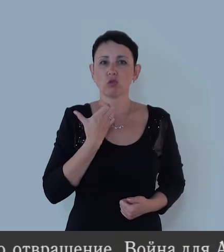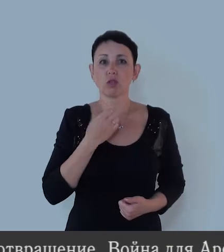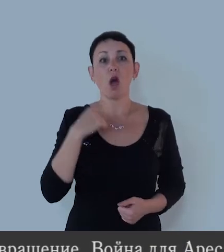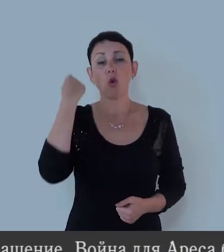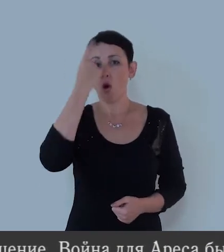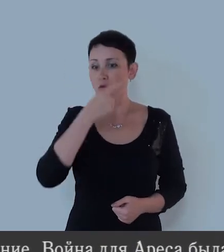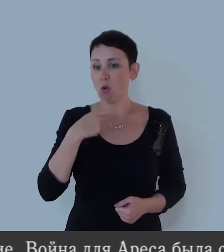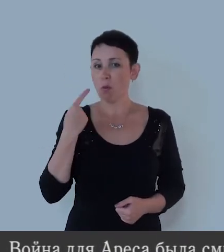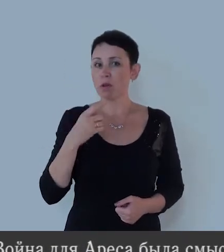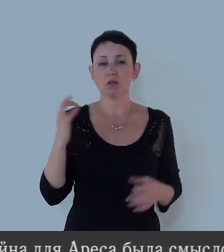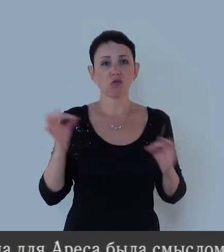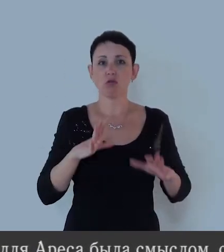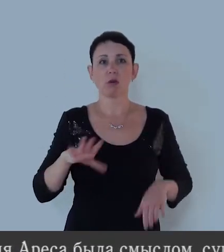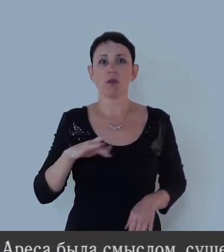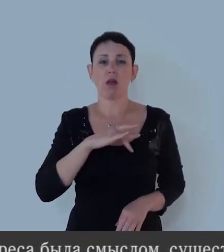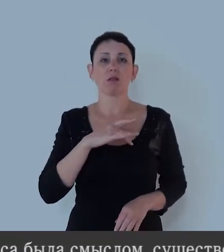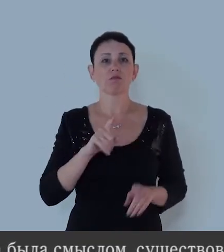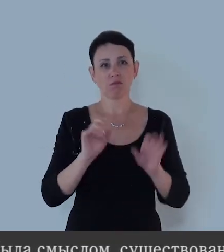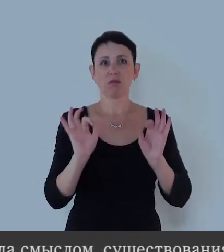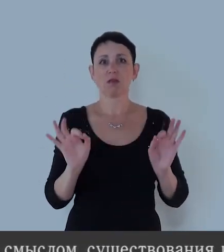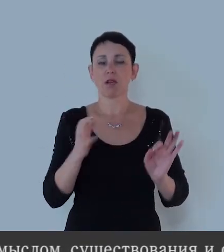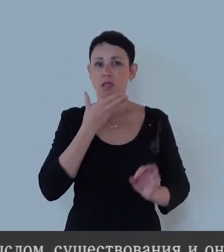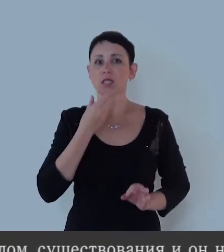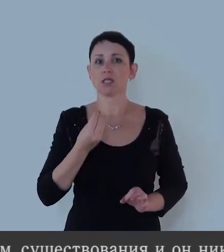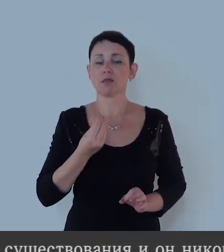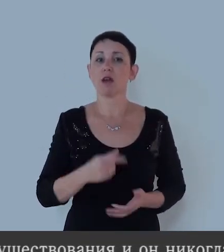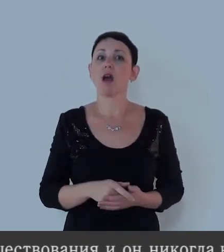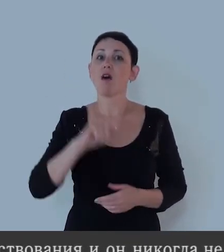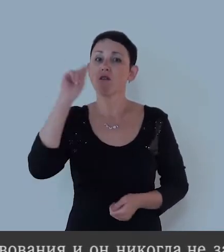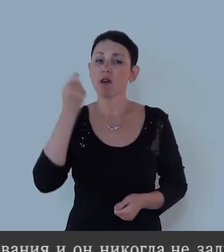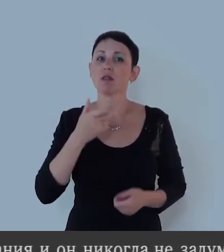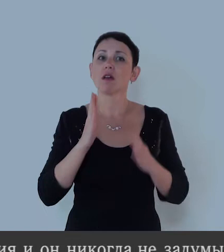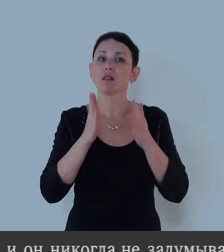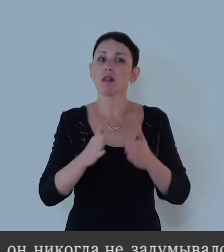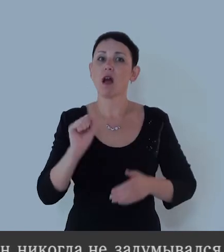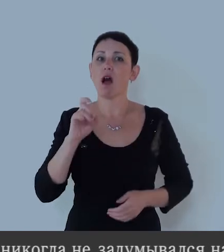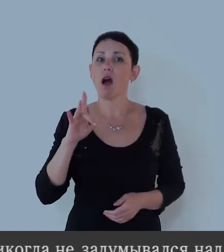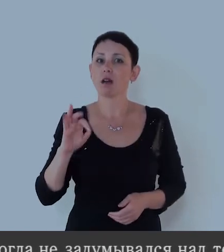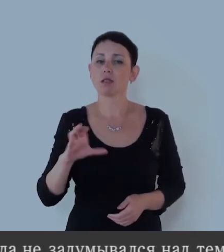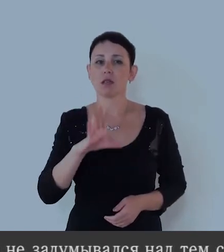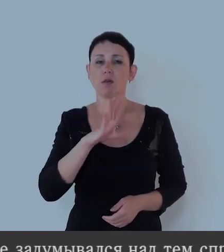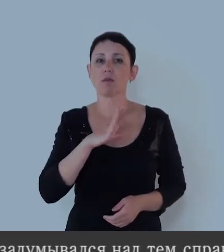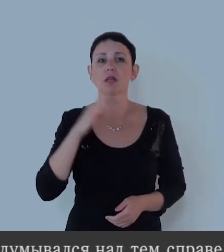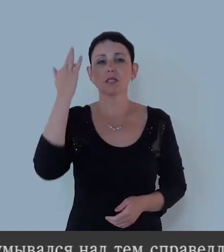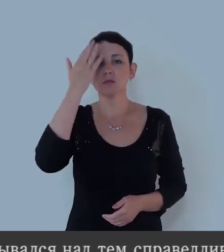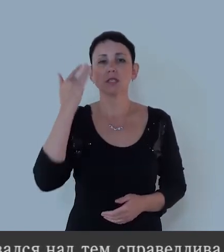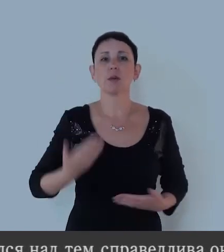ничего внушающего отвращения. Война для Ареса была смыслом существования, и он никогда